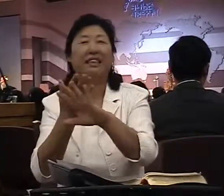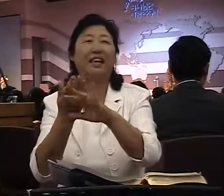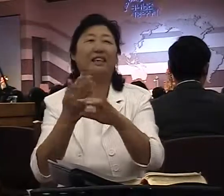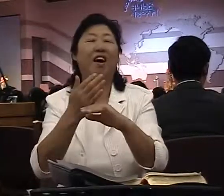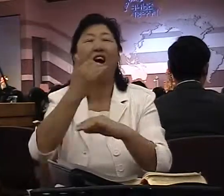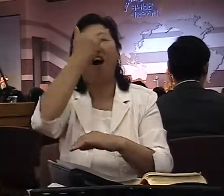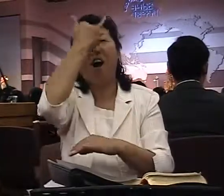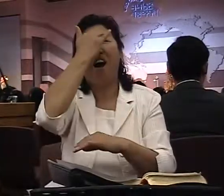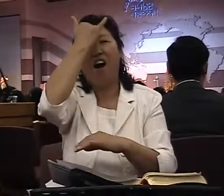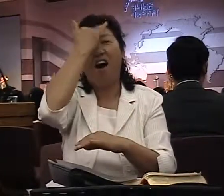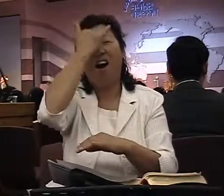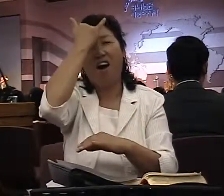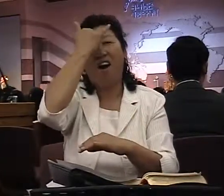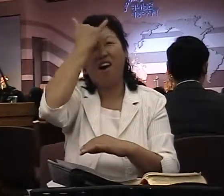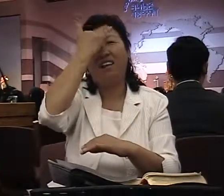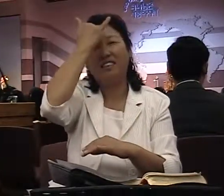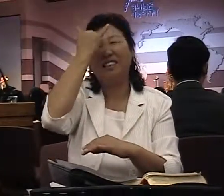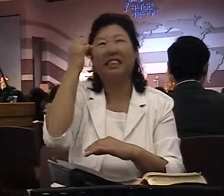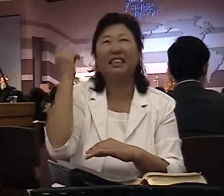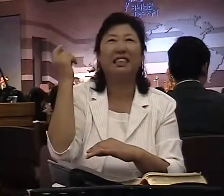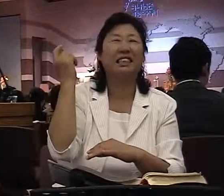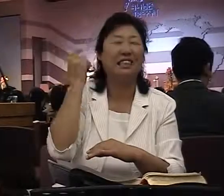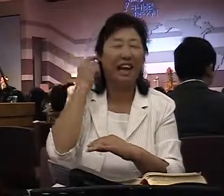듣든 복음을 전해야죠. 그래 생명이 있는데.